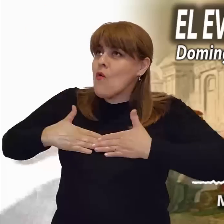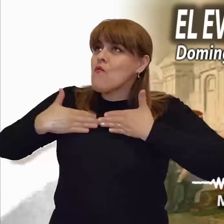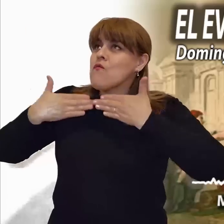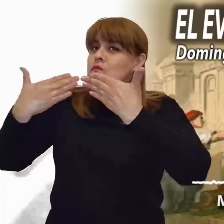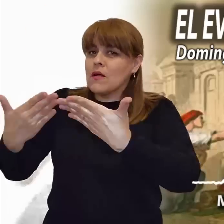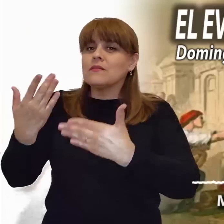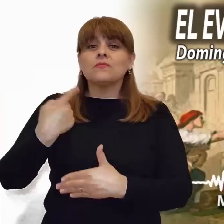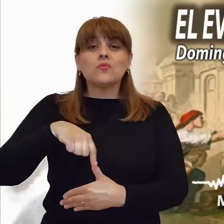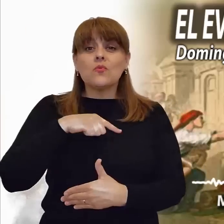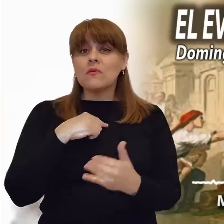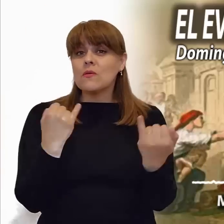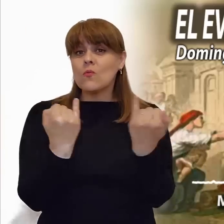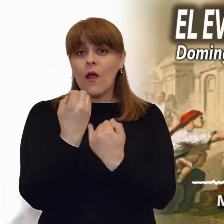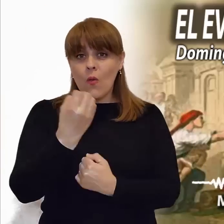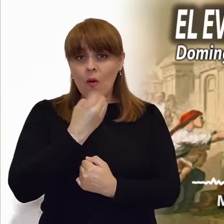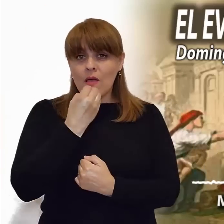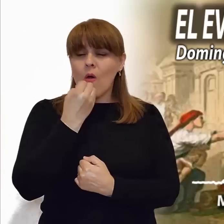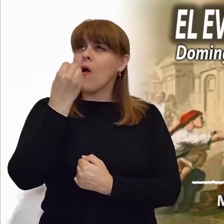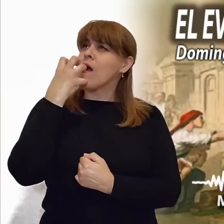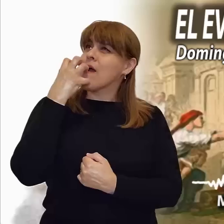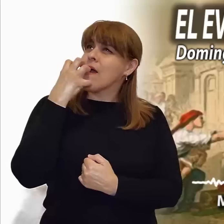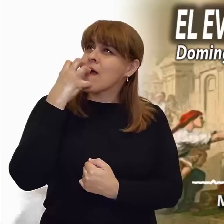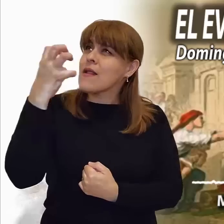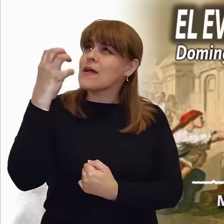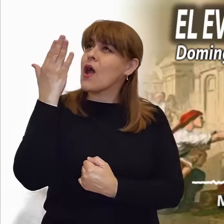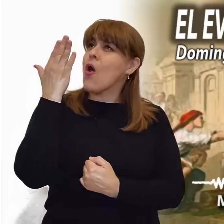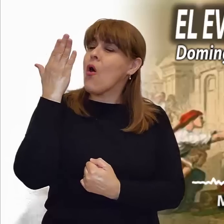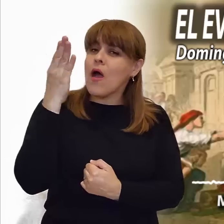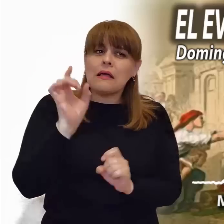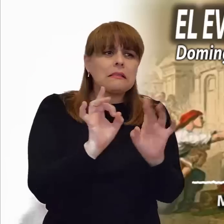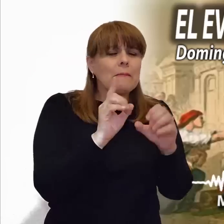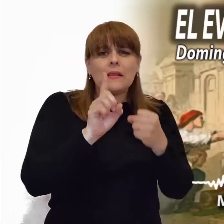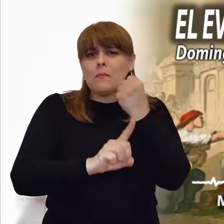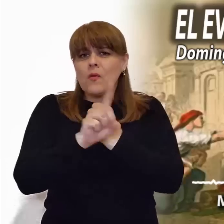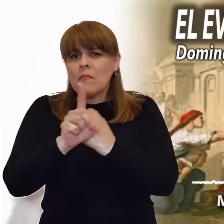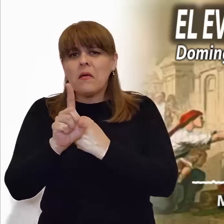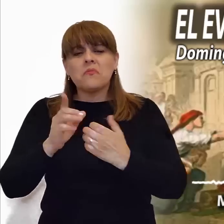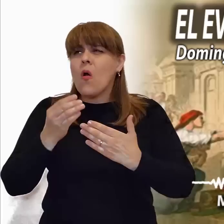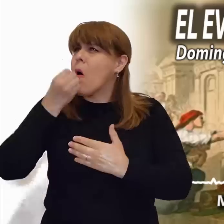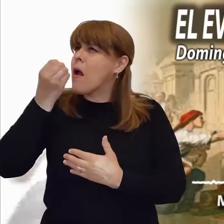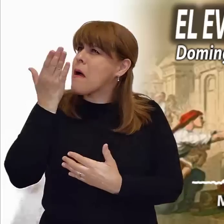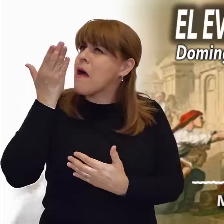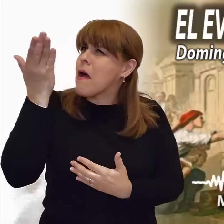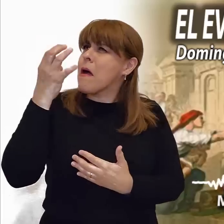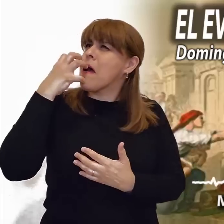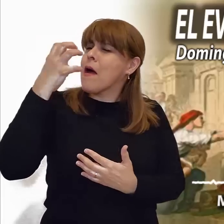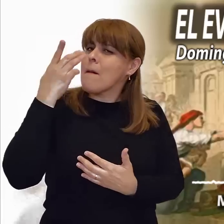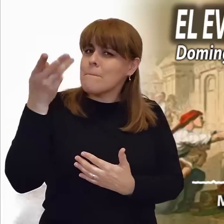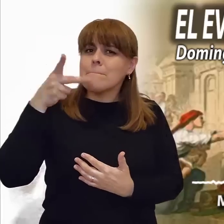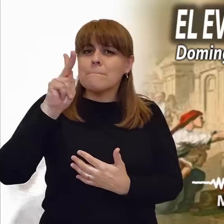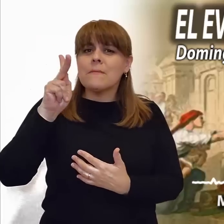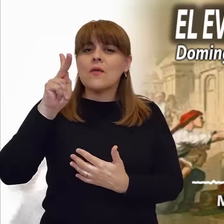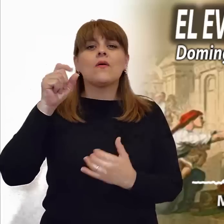Grito constante en el peligro, súplica insistente ante la prueba, pero abandono confiado en el